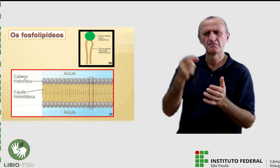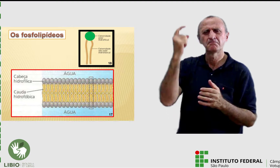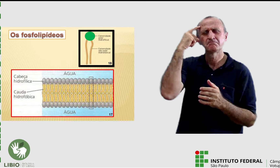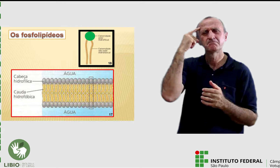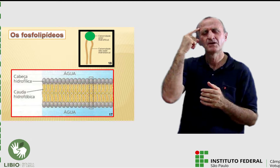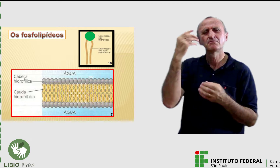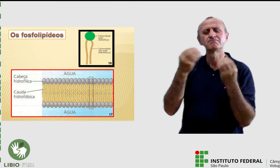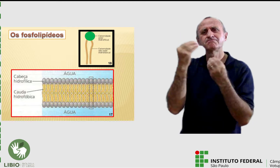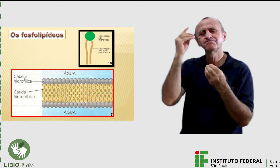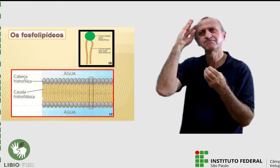Conclusão: